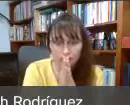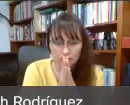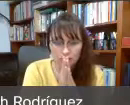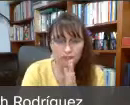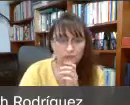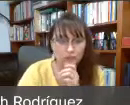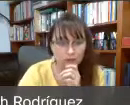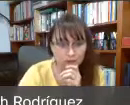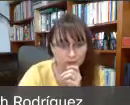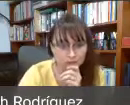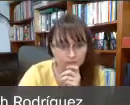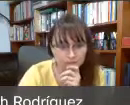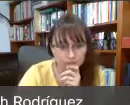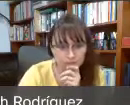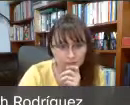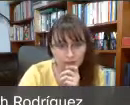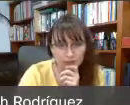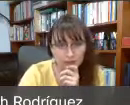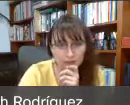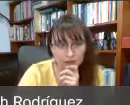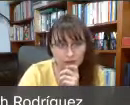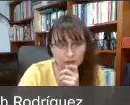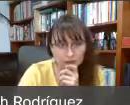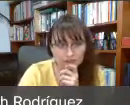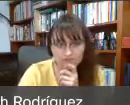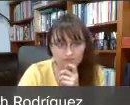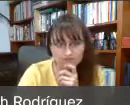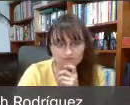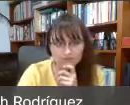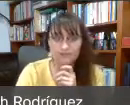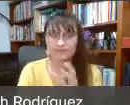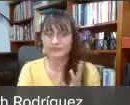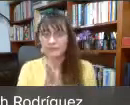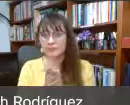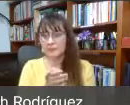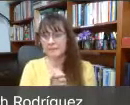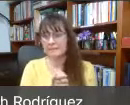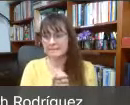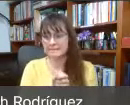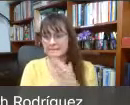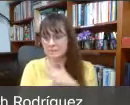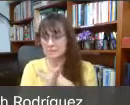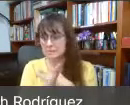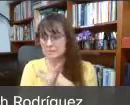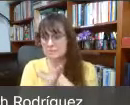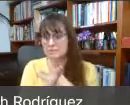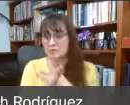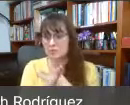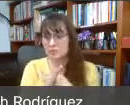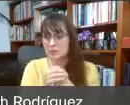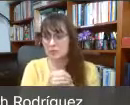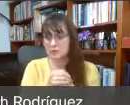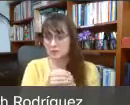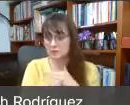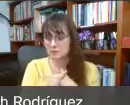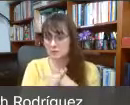Yo estaba intentando moverme un poco a ver si mejoraba el audio. No, pero necesito verte para que le